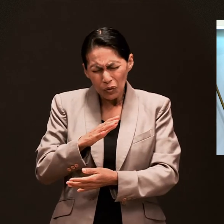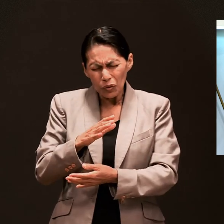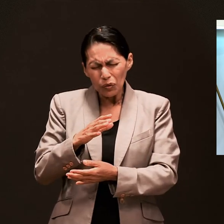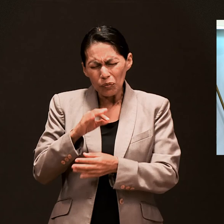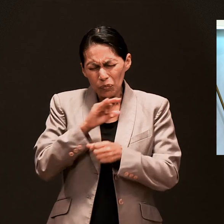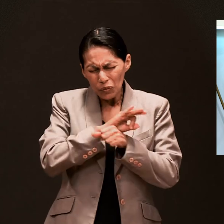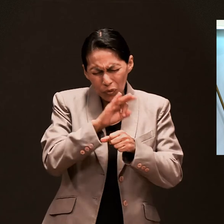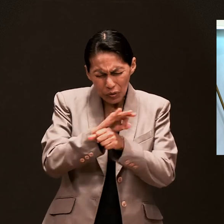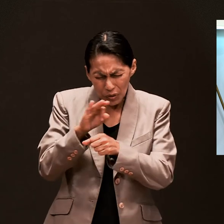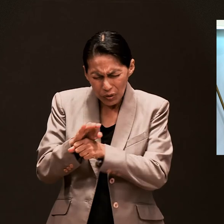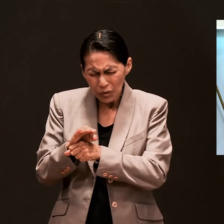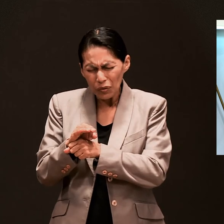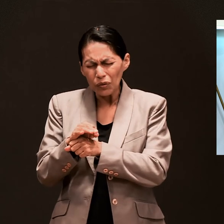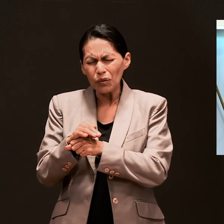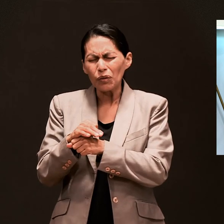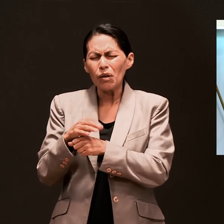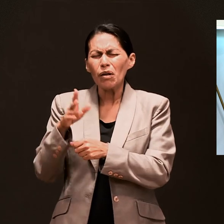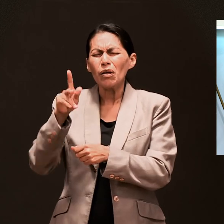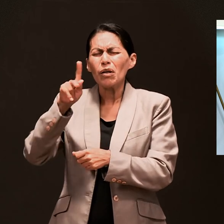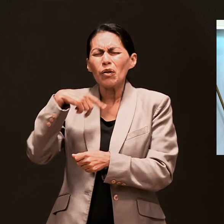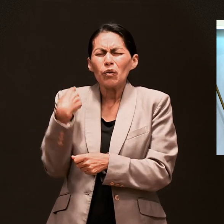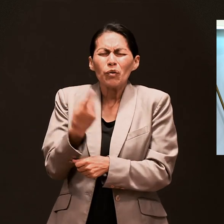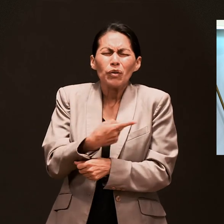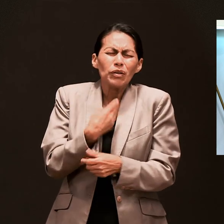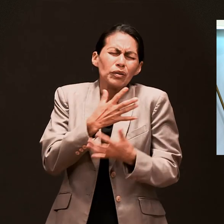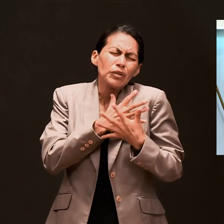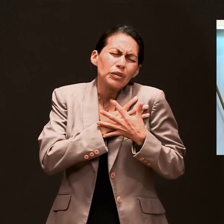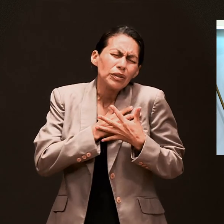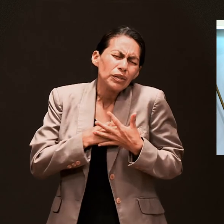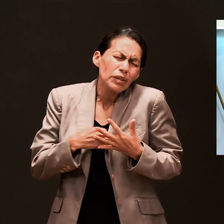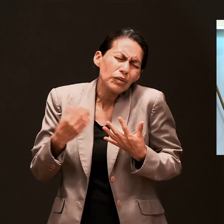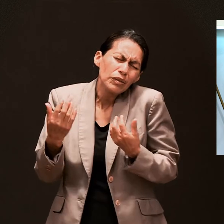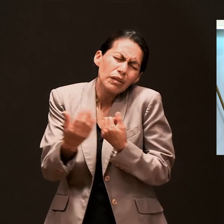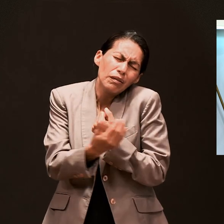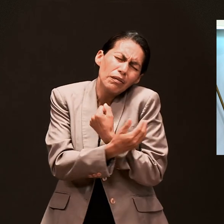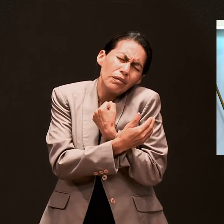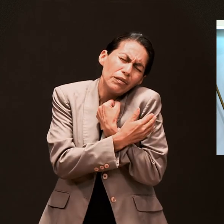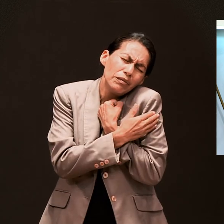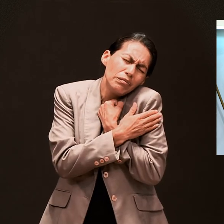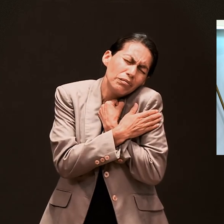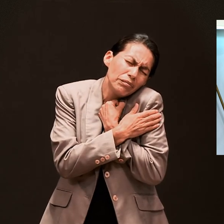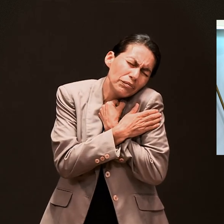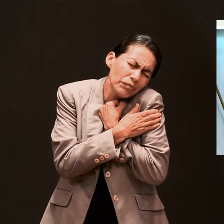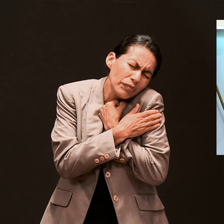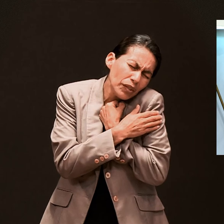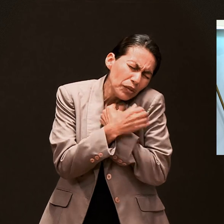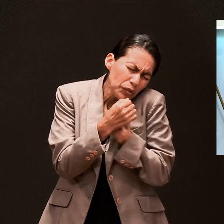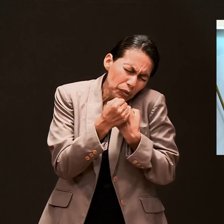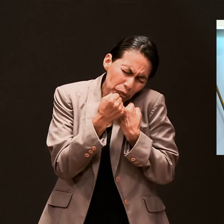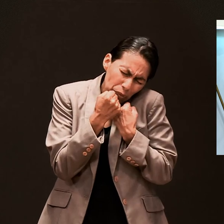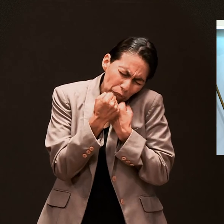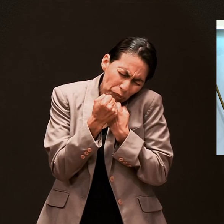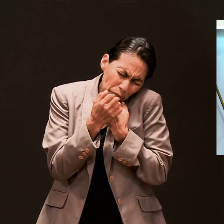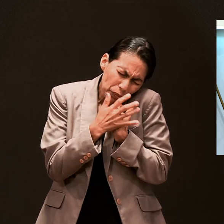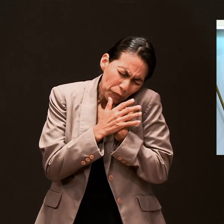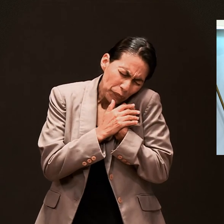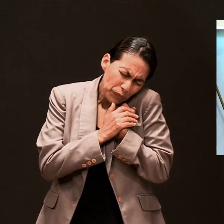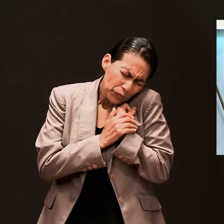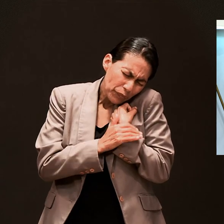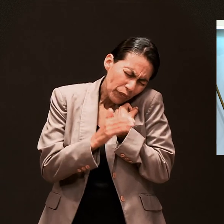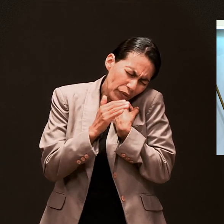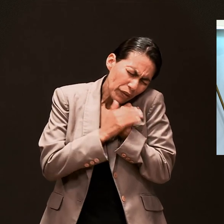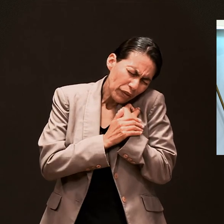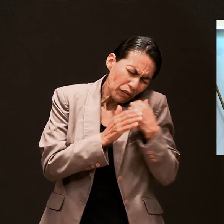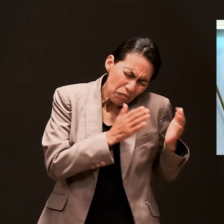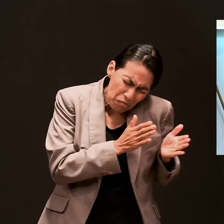protege nuestros hogares mantennos cerca de ti aprieta nuestros hijos a tu pecho